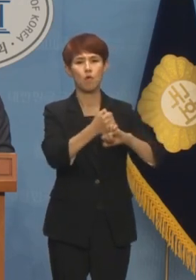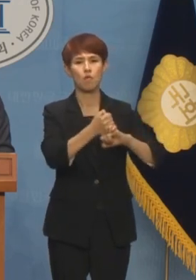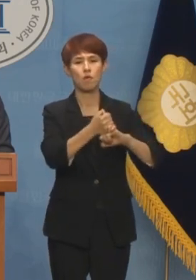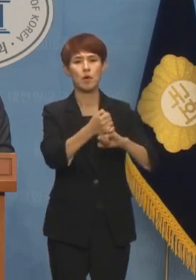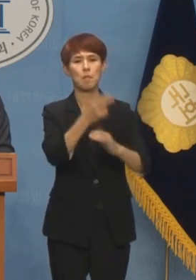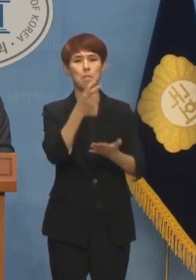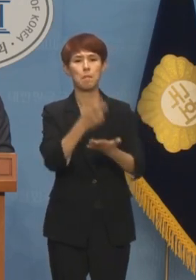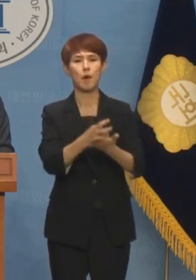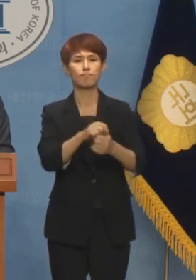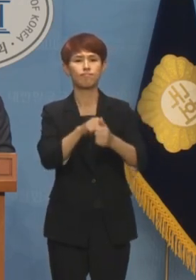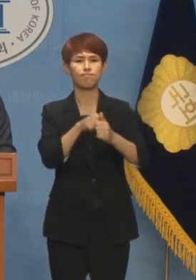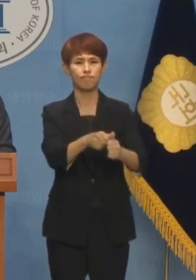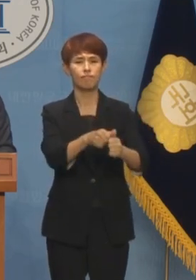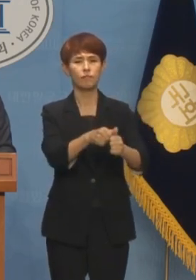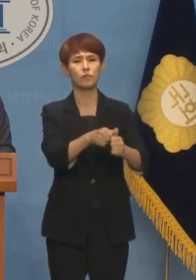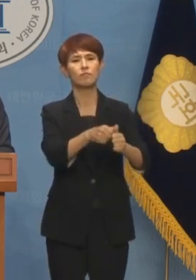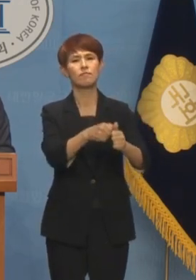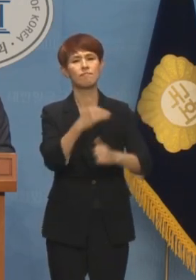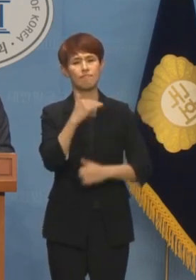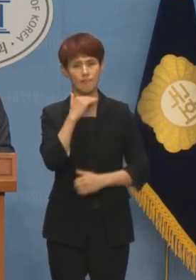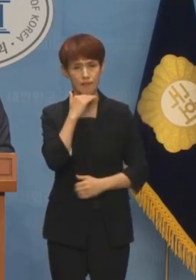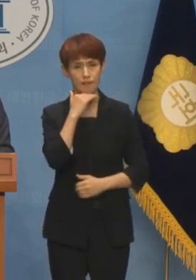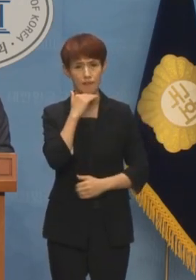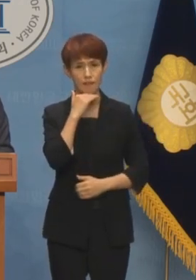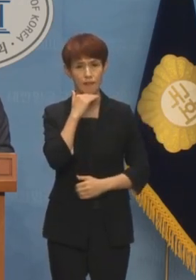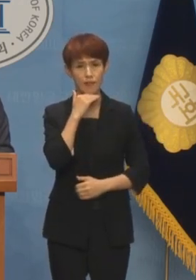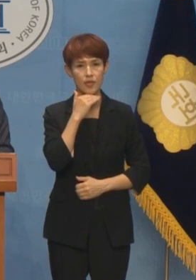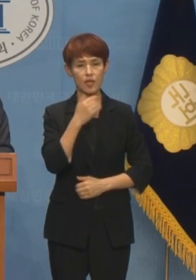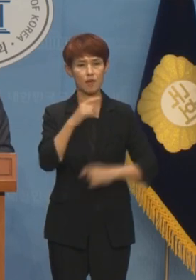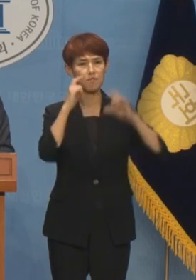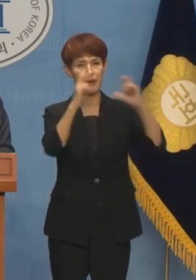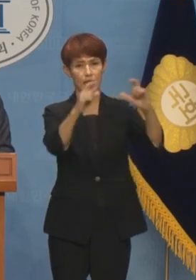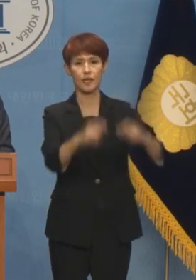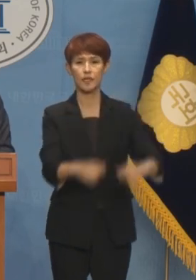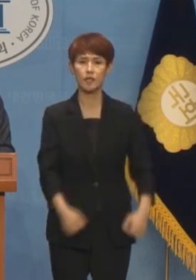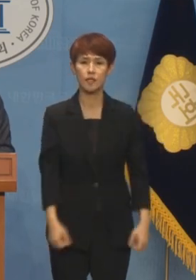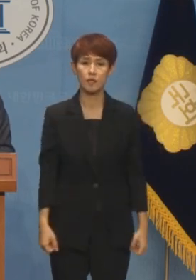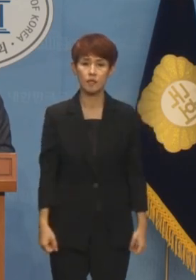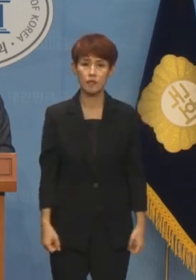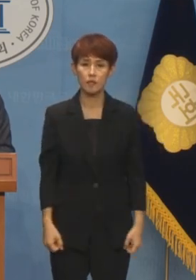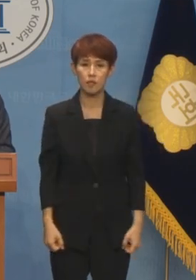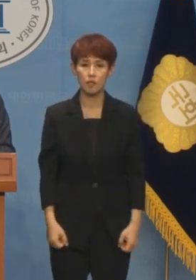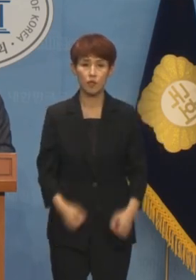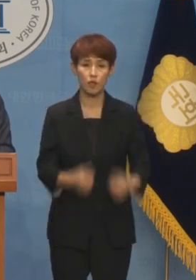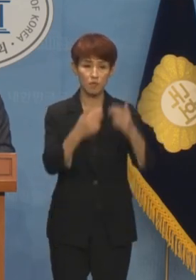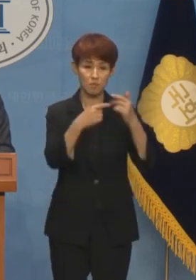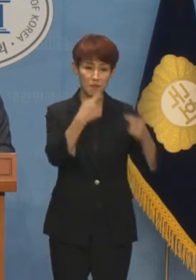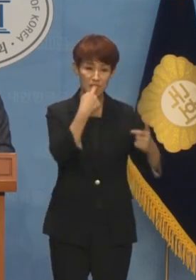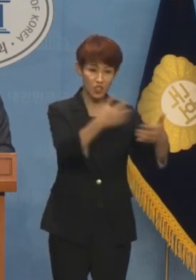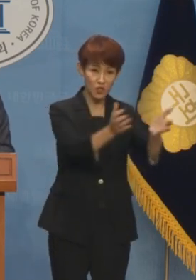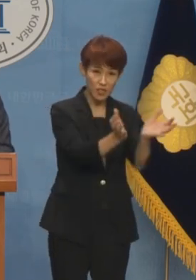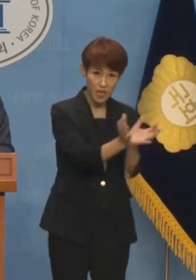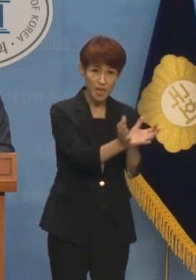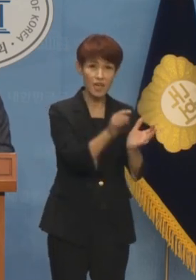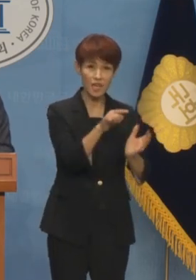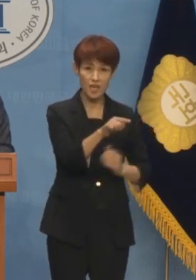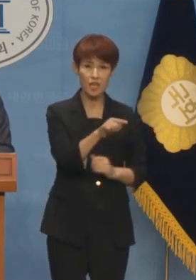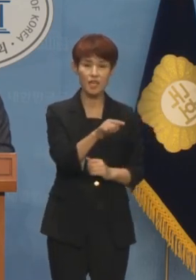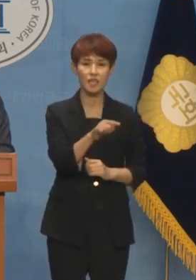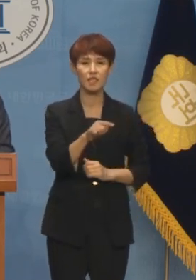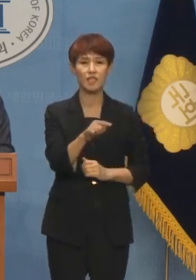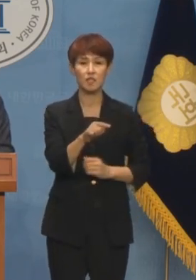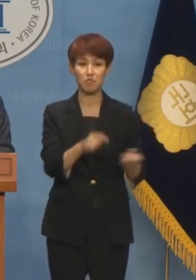준엄한 법의 심판이 기다리고 있다는 점을 경고하는 바입니다. 아울러 민주당의 선거 승리가 이재명